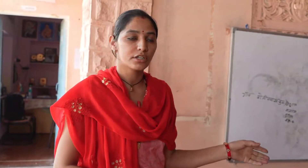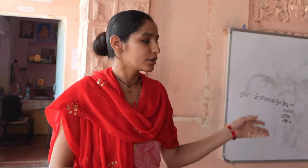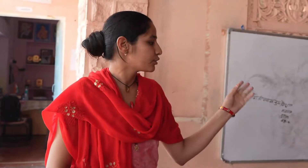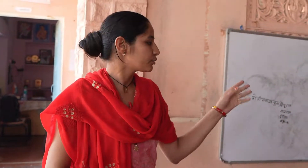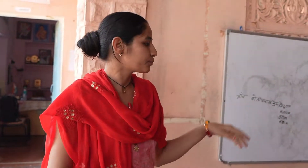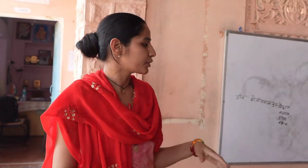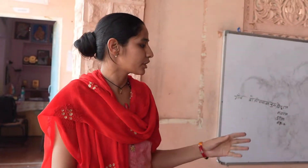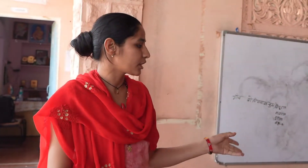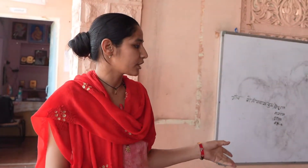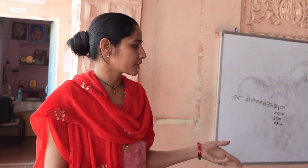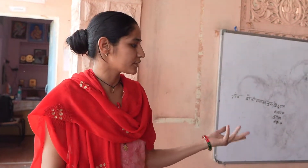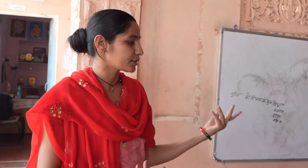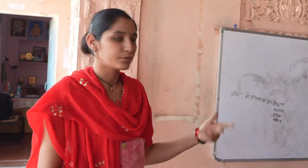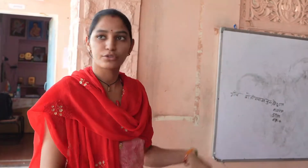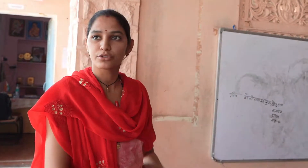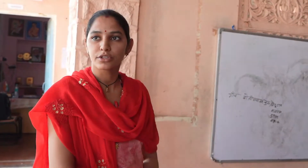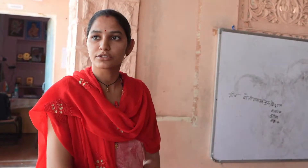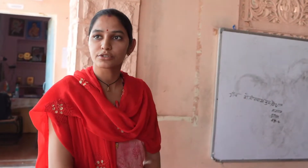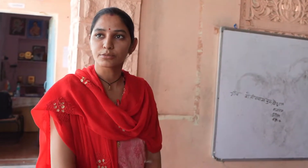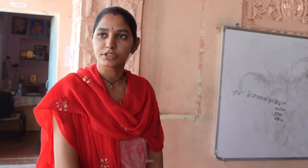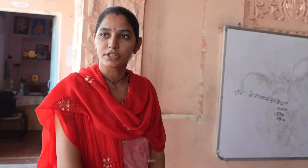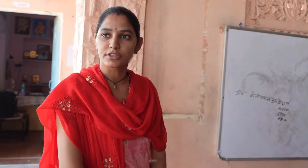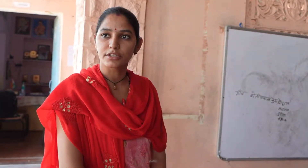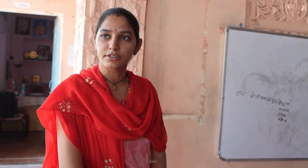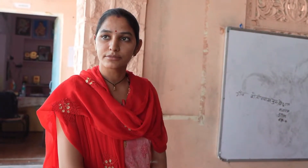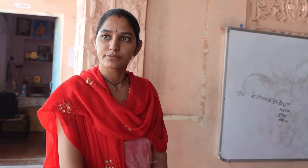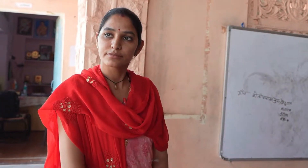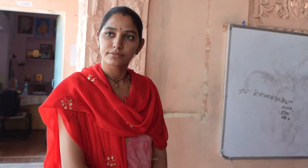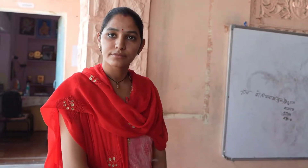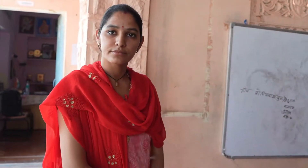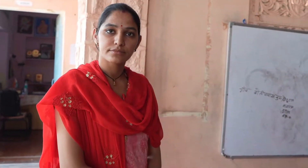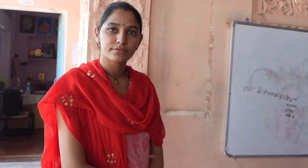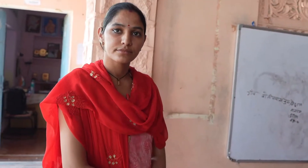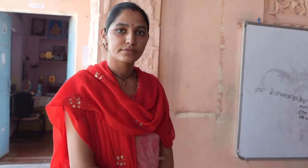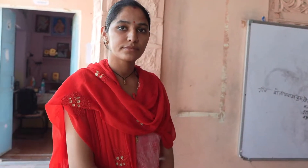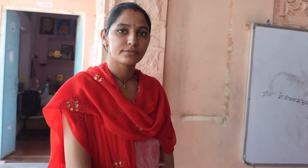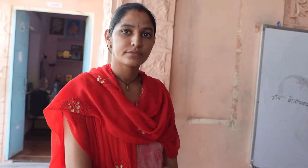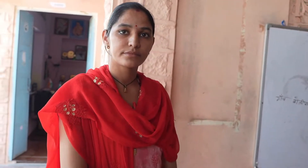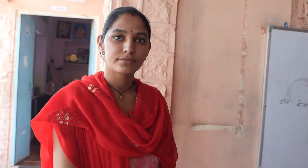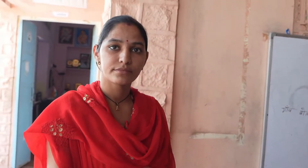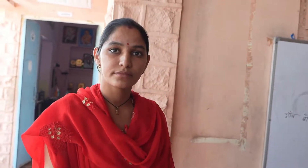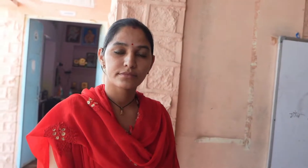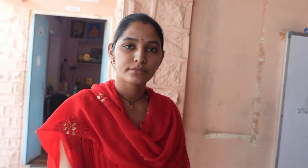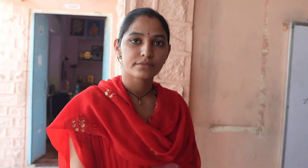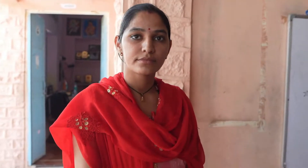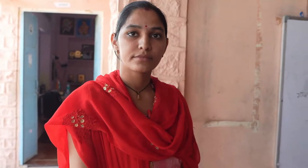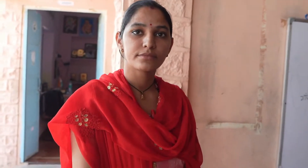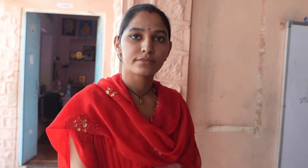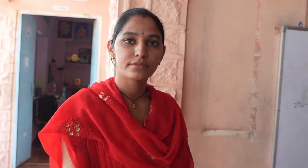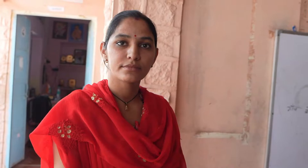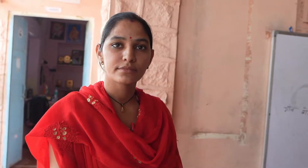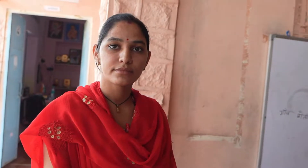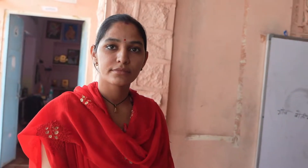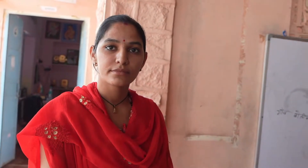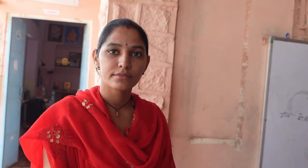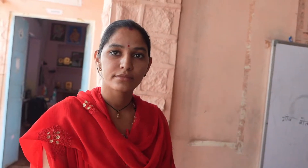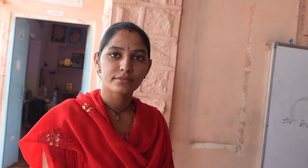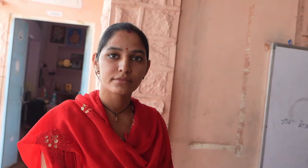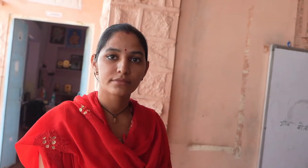अच्छा ऊपर या अलग कैसे भी हो तो ये तो समझ लीजिए। अच्छा। तो इनके जो भविष्य के अंदर ये क्या कर सकते हैं? आप